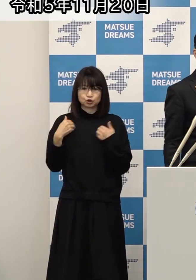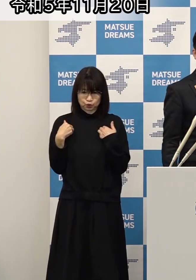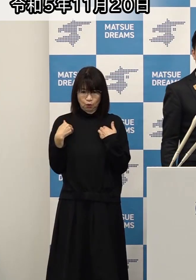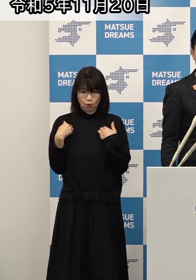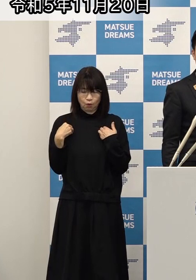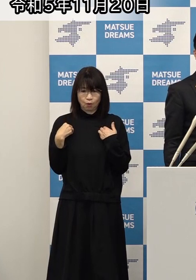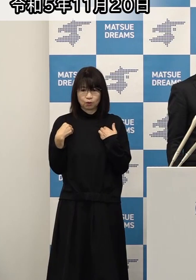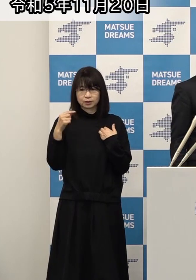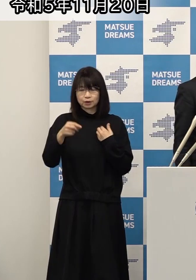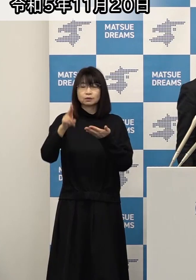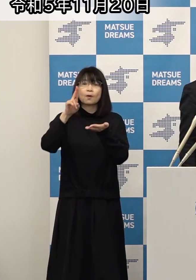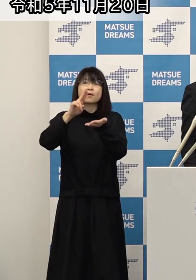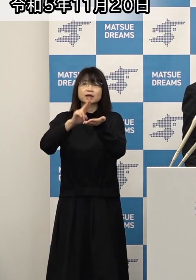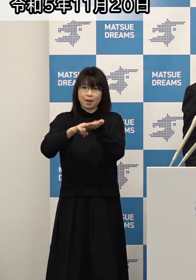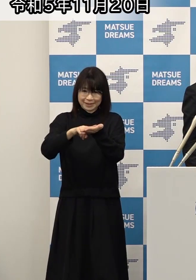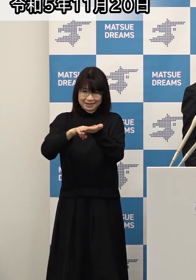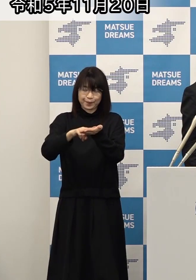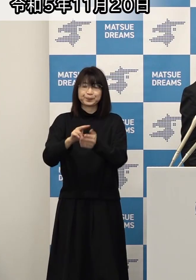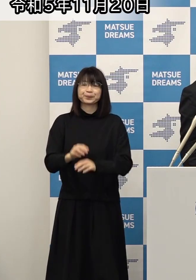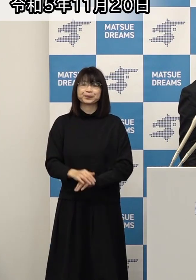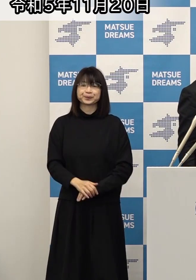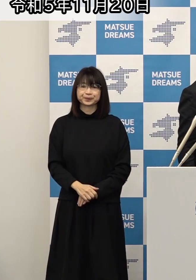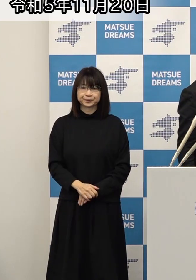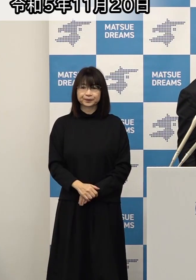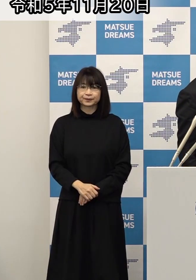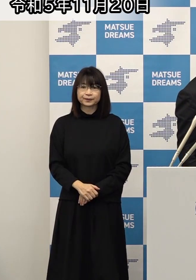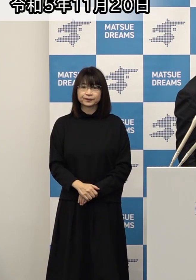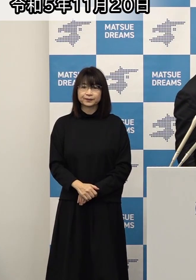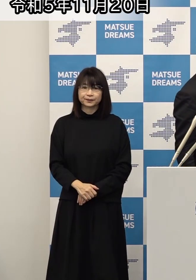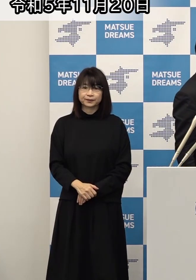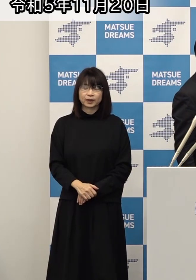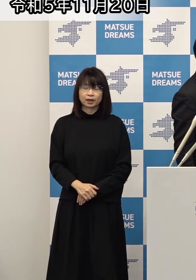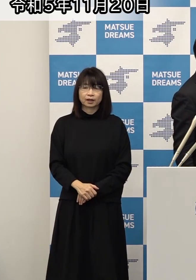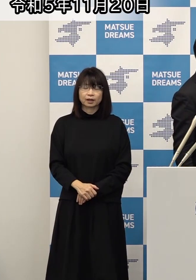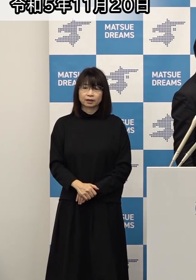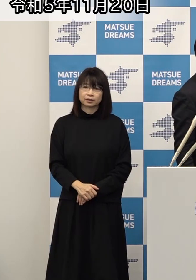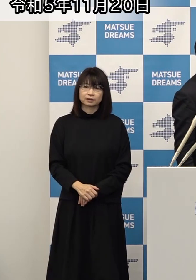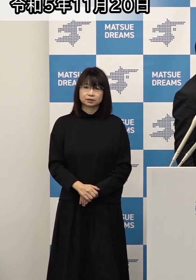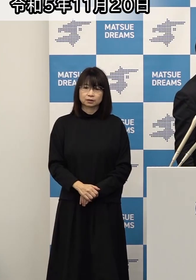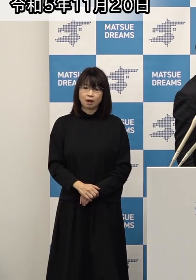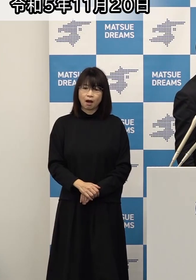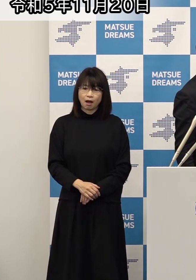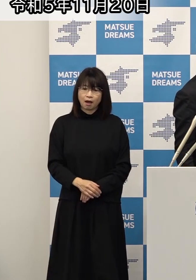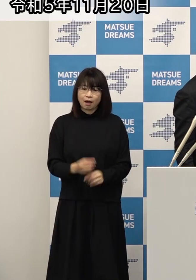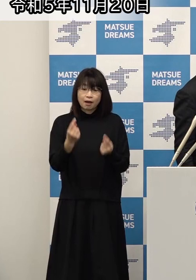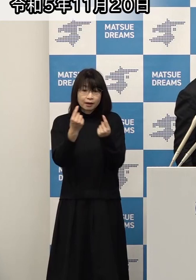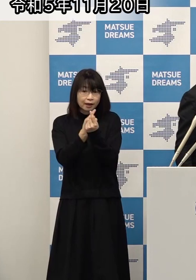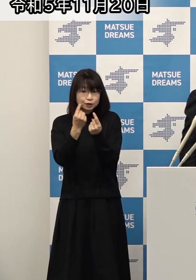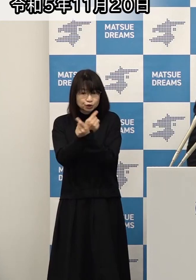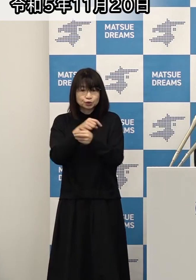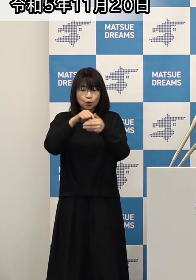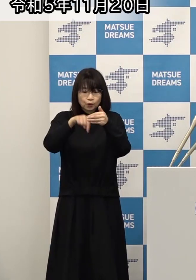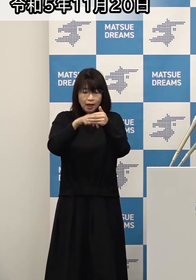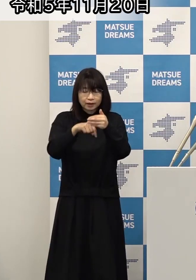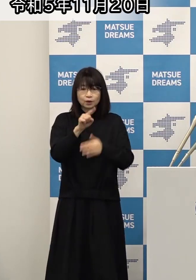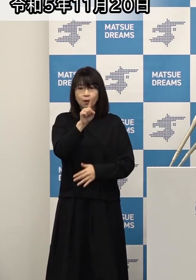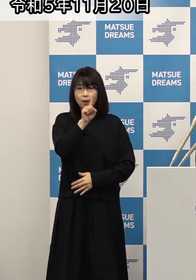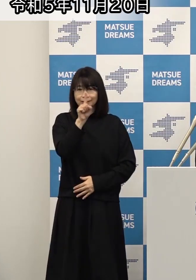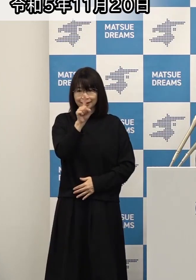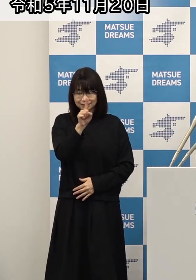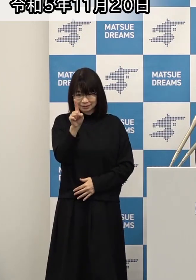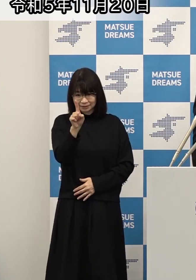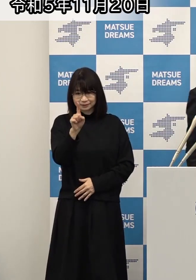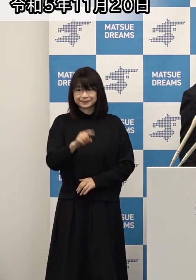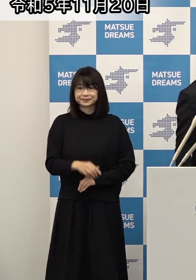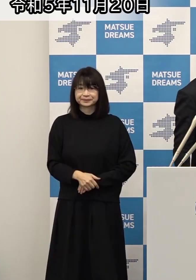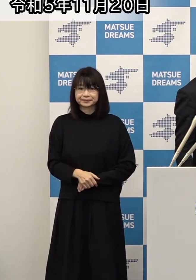としての設定をさせていただくつもりです。主な改修内容としましては、ちょっと2つに大きく分けております